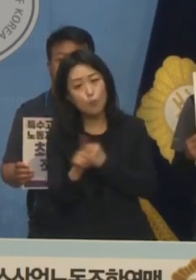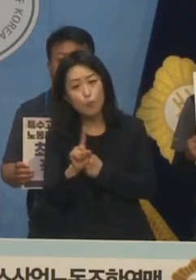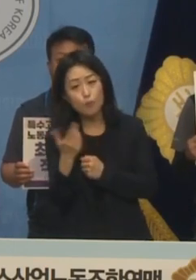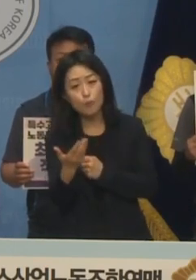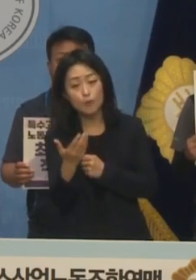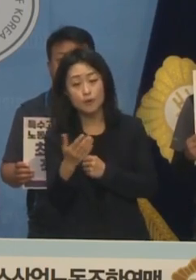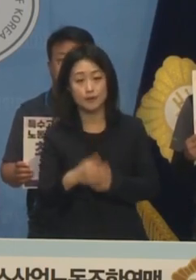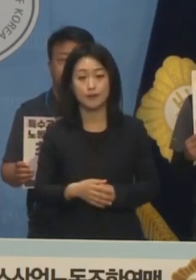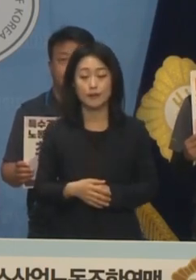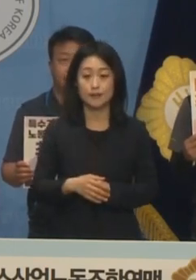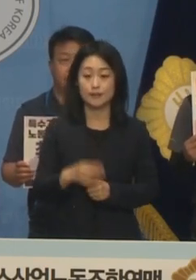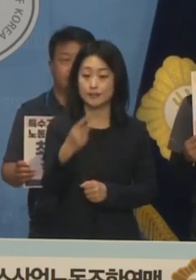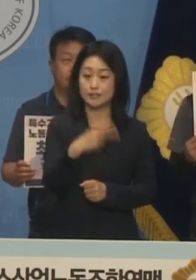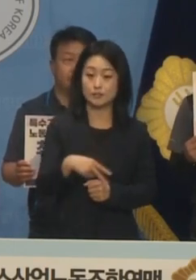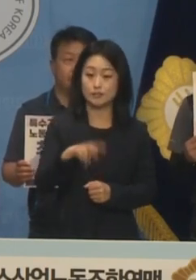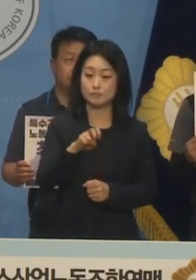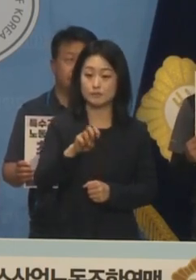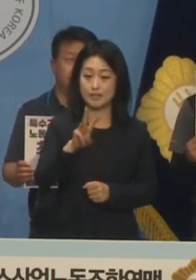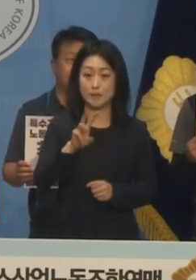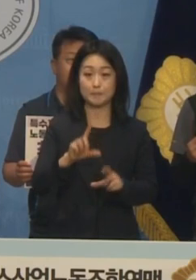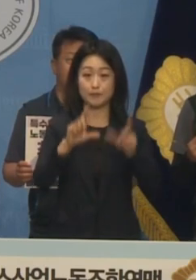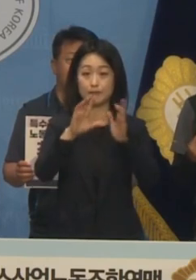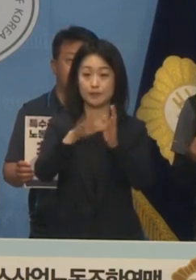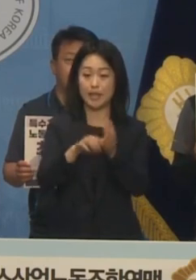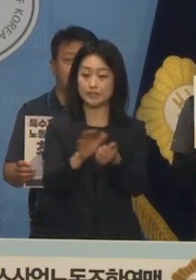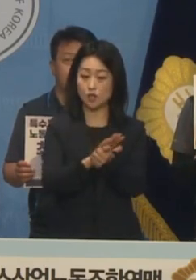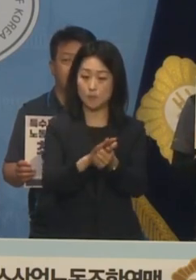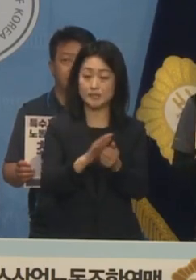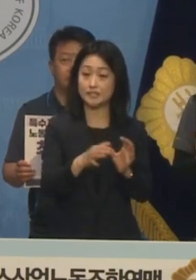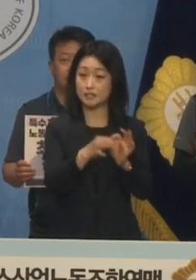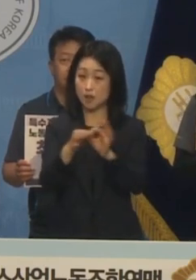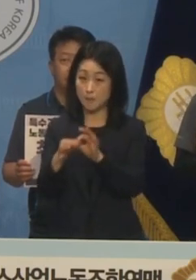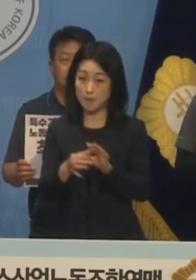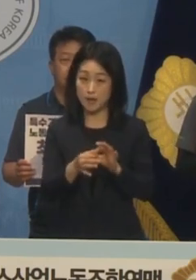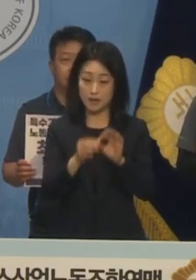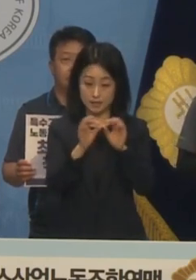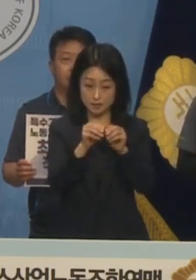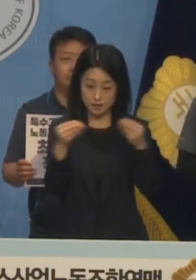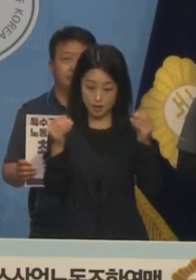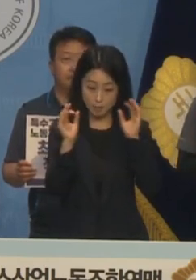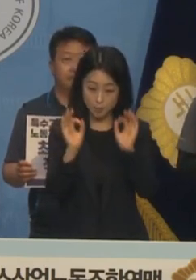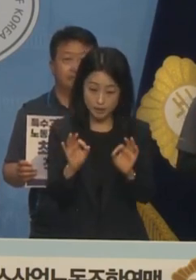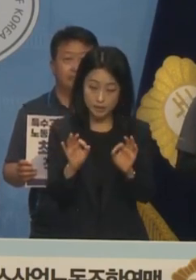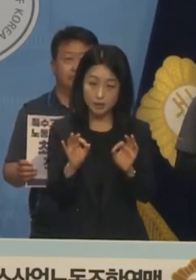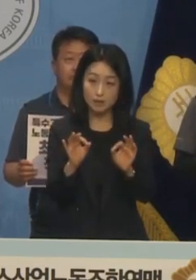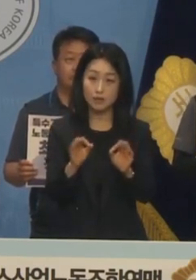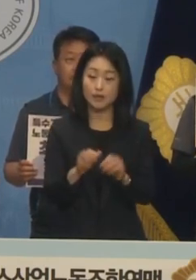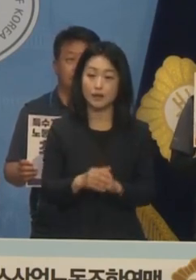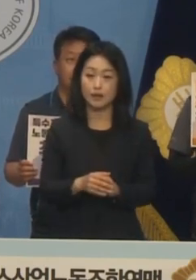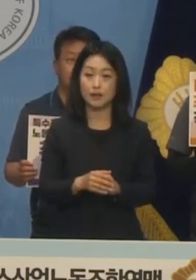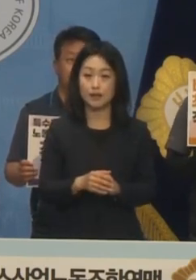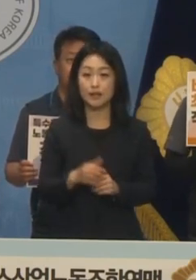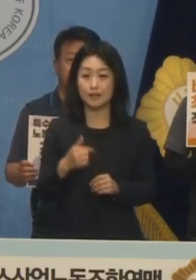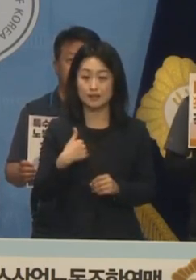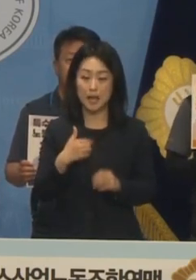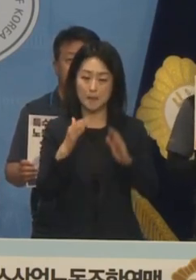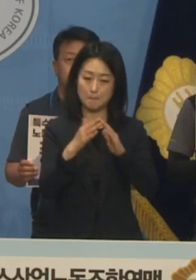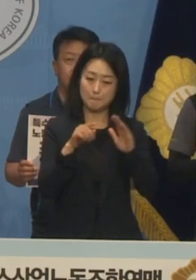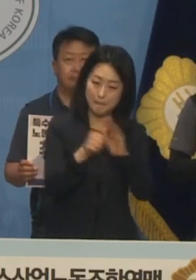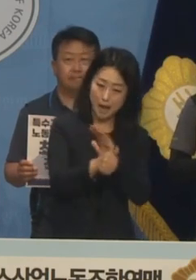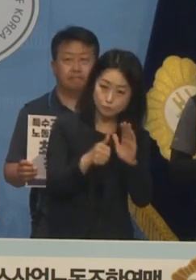줄 수 있어서 이 일의 보람과 만족을 느꼈습니다. 하지만 매월 20일 월급날이면 기운